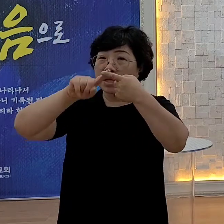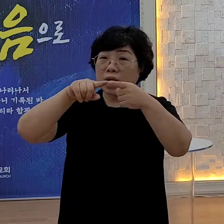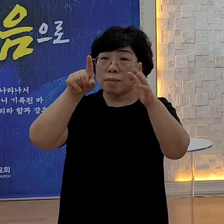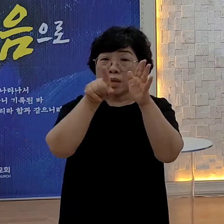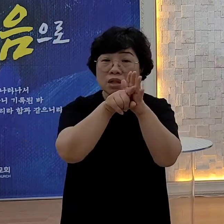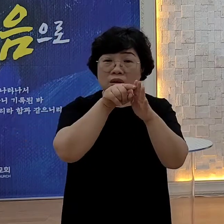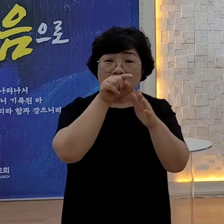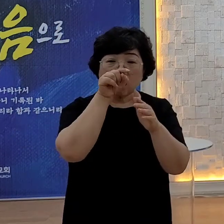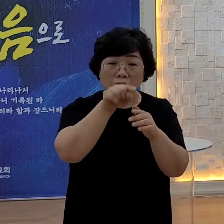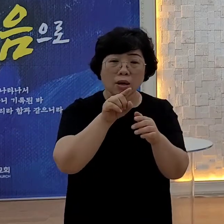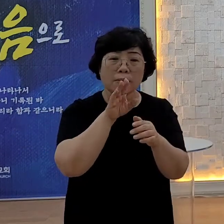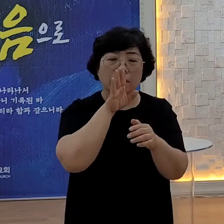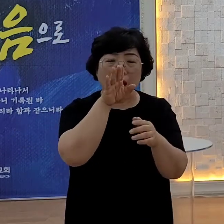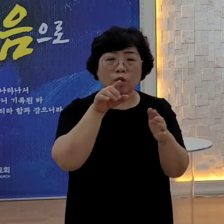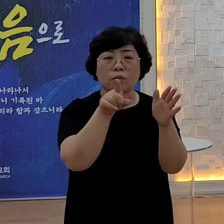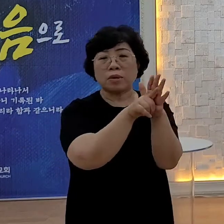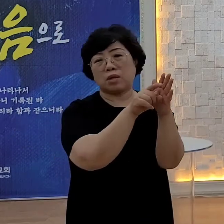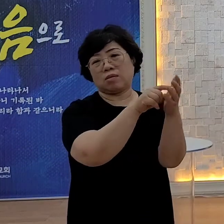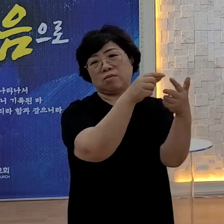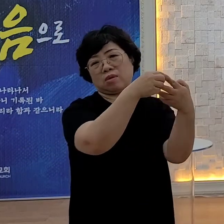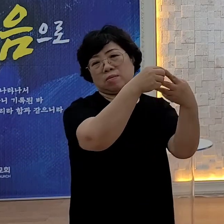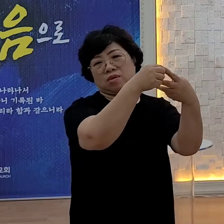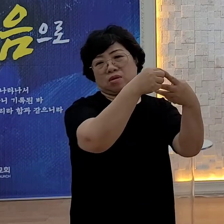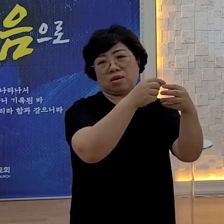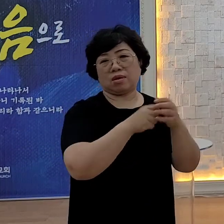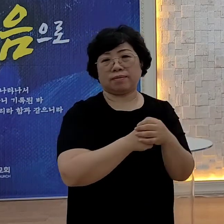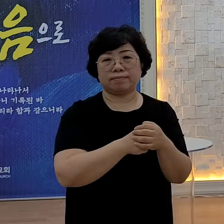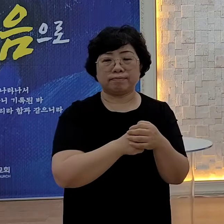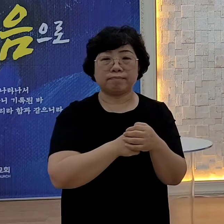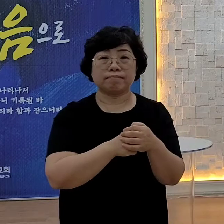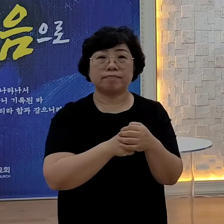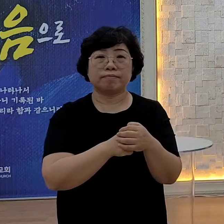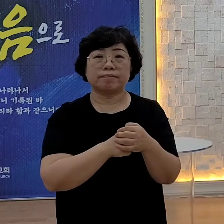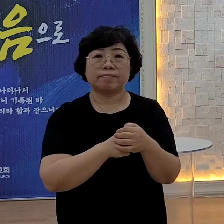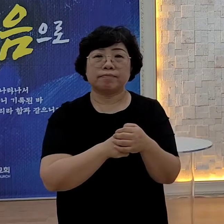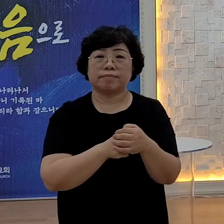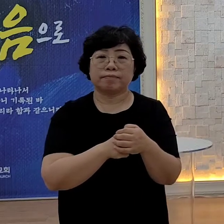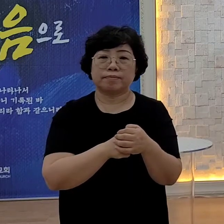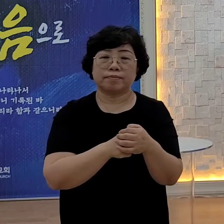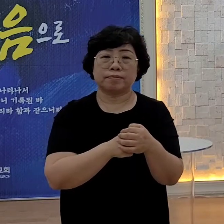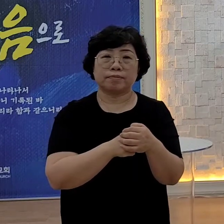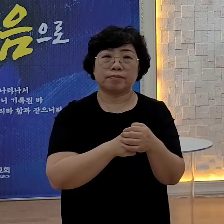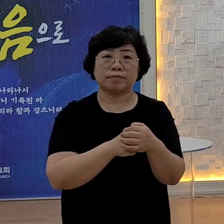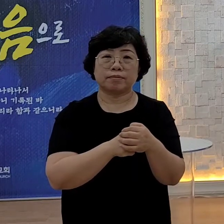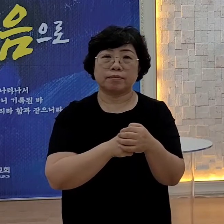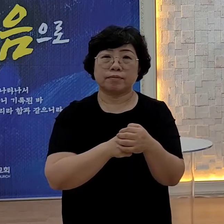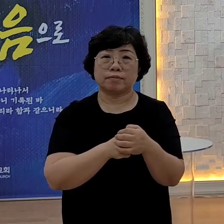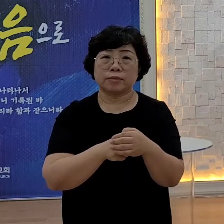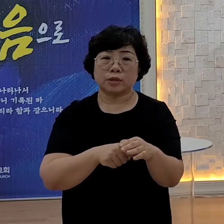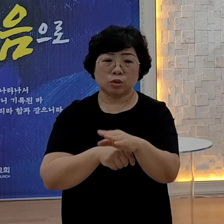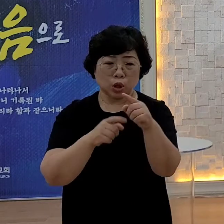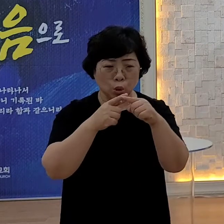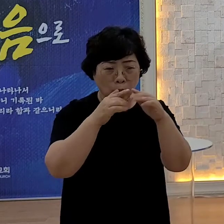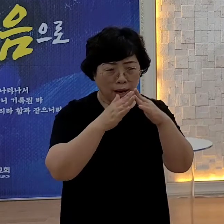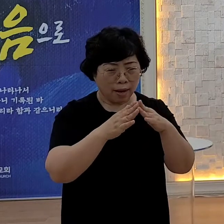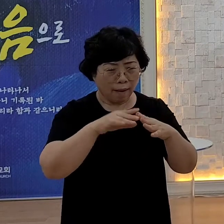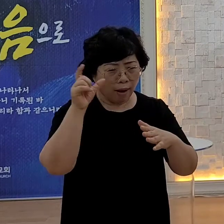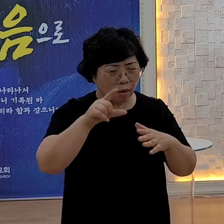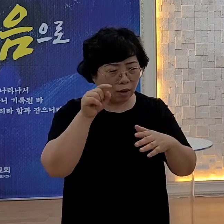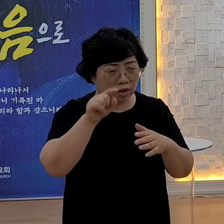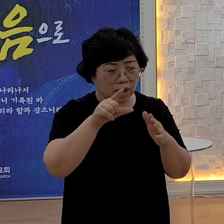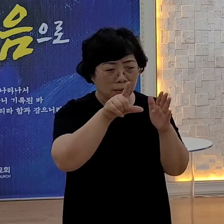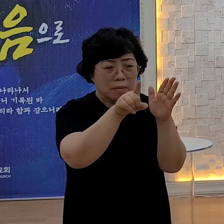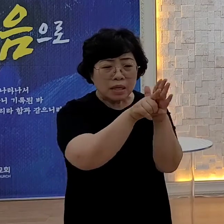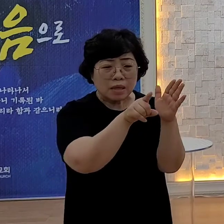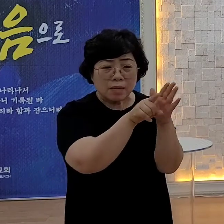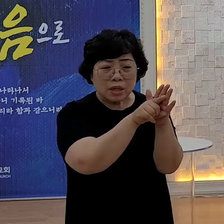믿음이다 라는 사실을 꼭 기억하셔야 돼요. 그래서 우리가 이 교회에서 믿음 하는데 무조건 덮어놓고